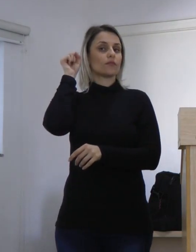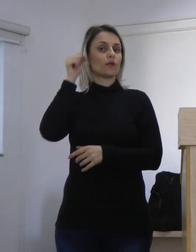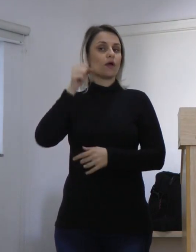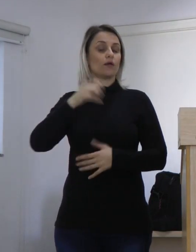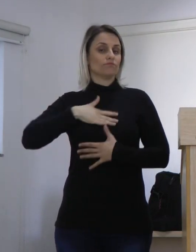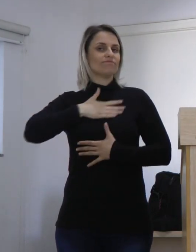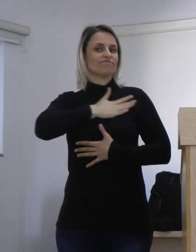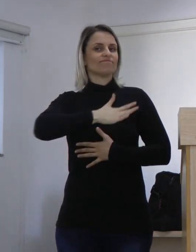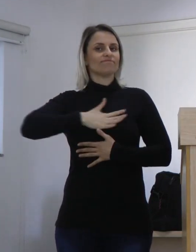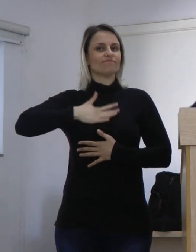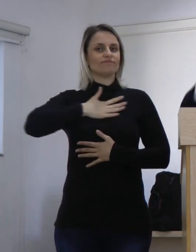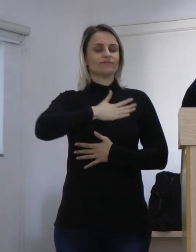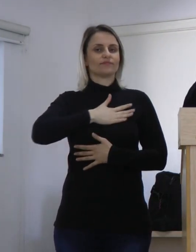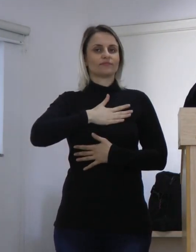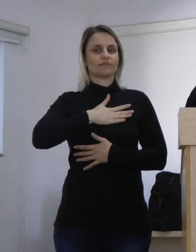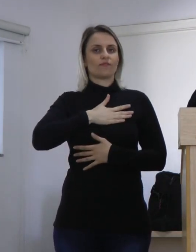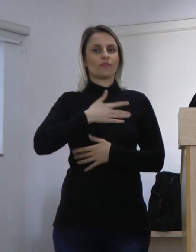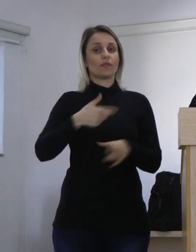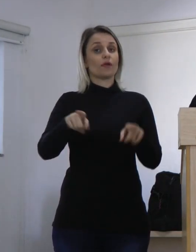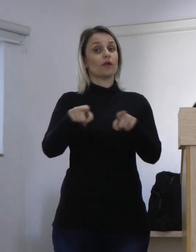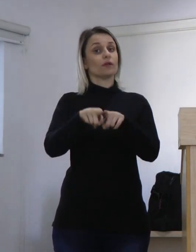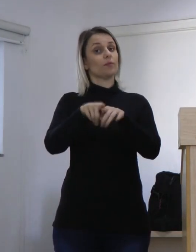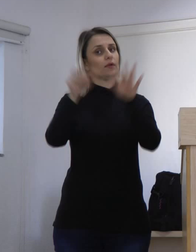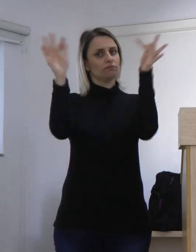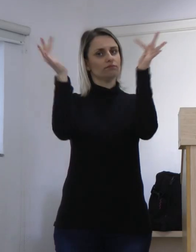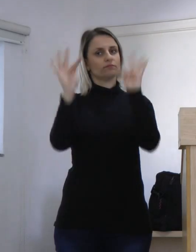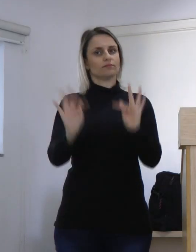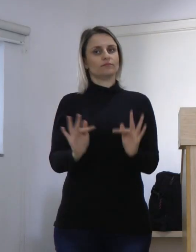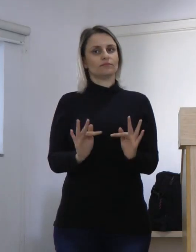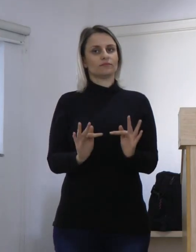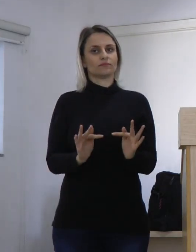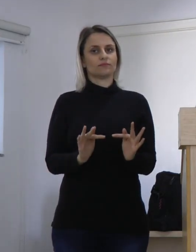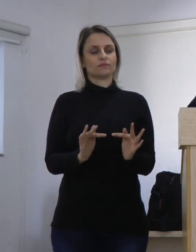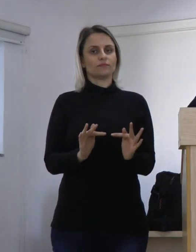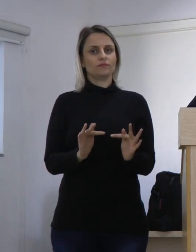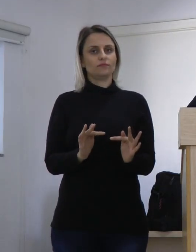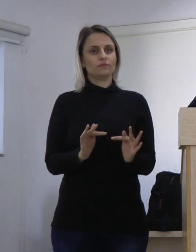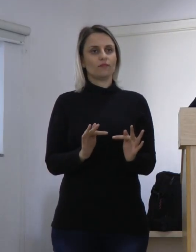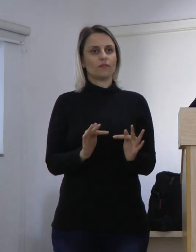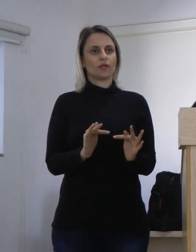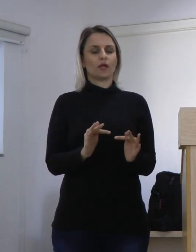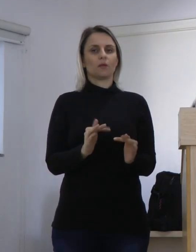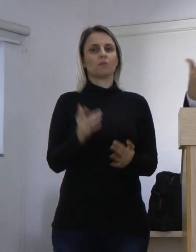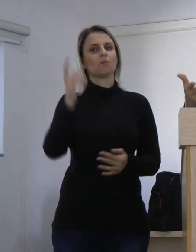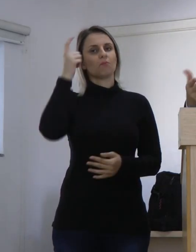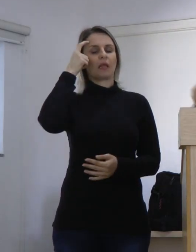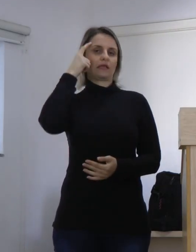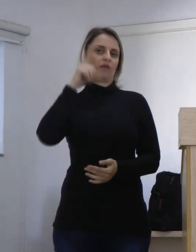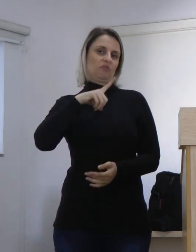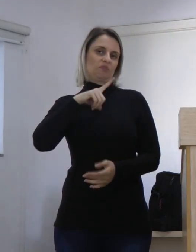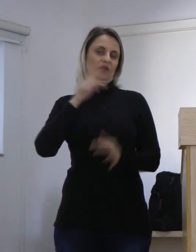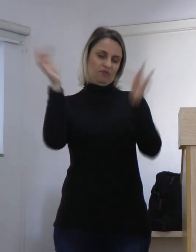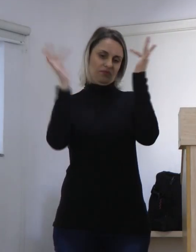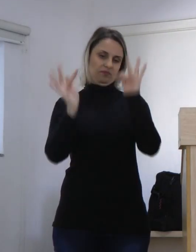prazer e também pela felicidade. E achavam que a felicidade estava na